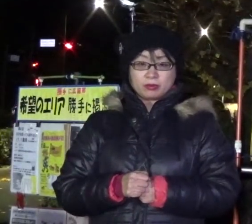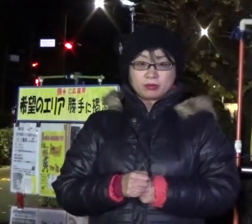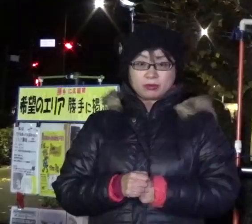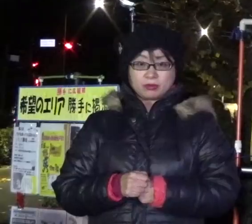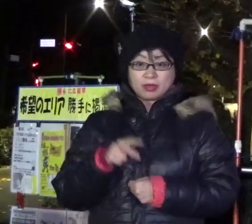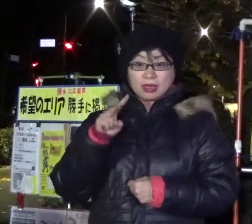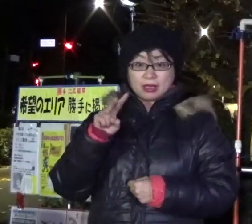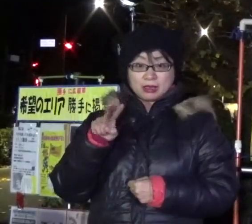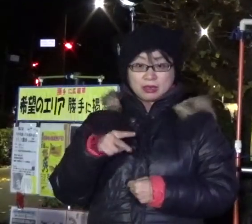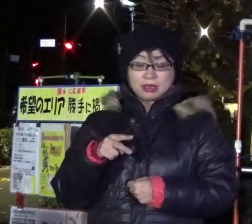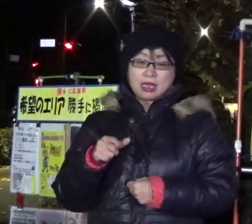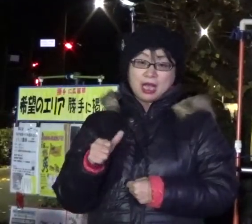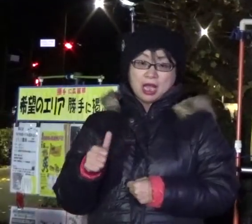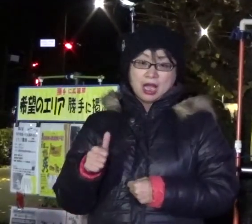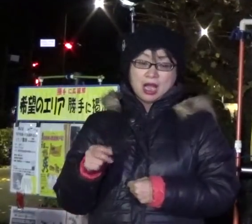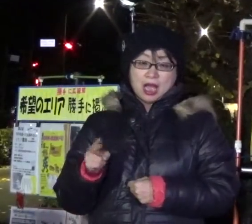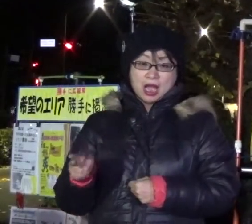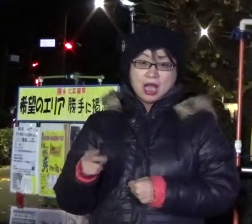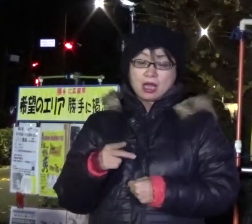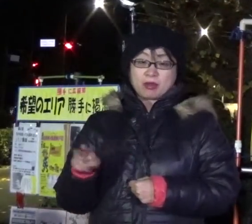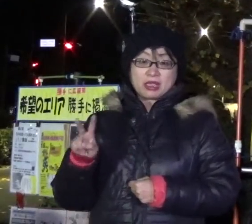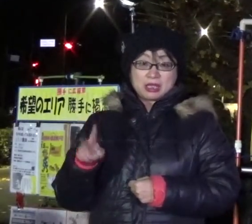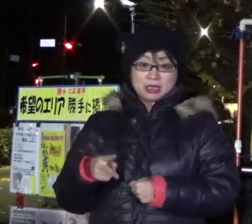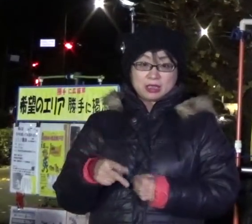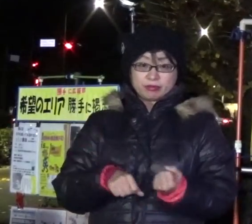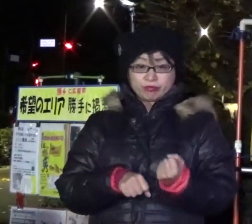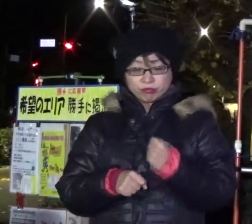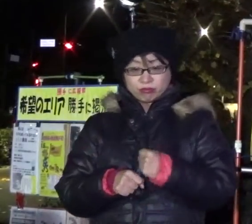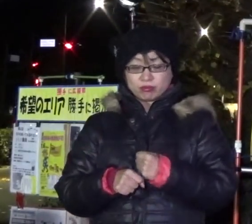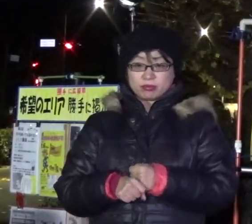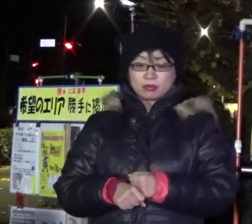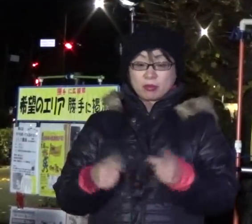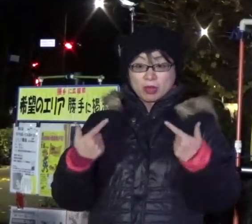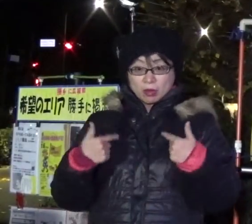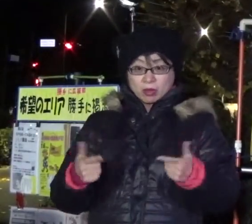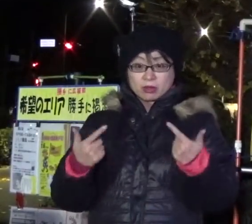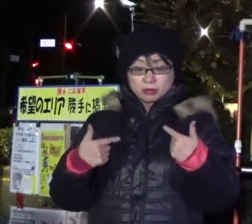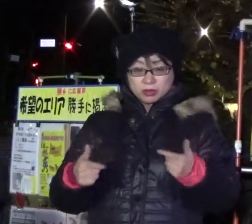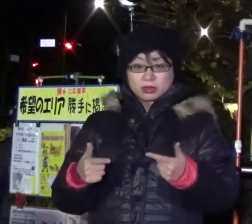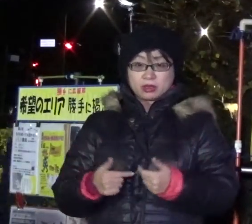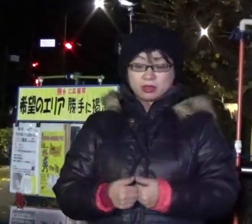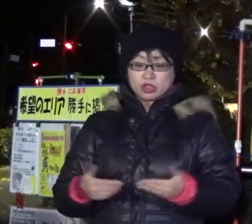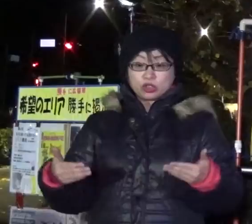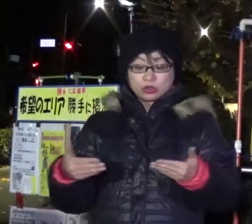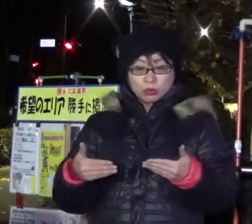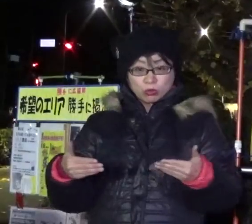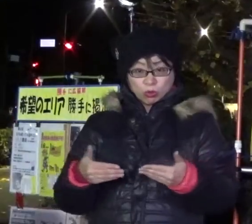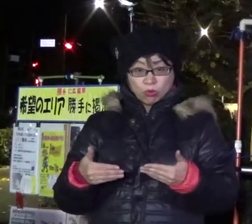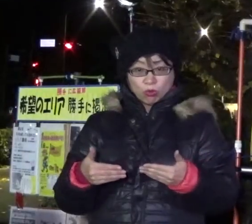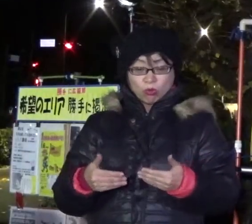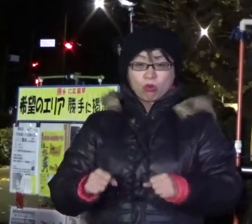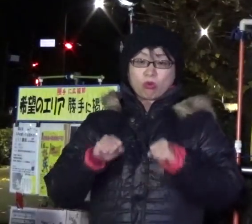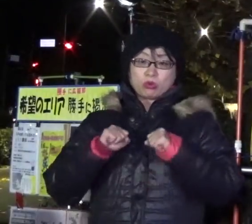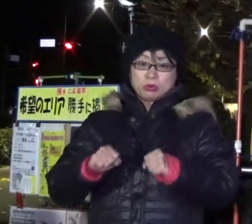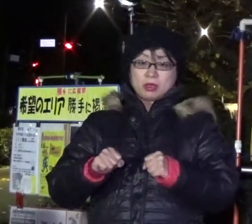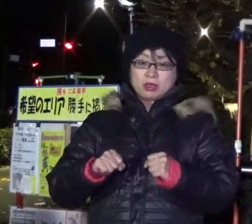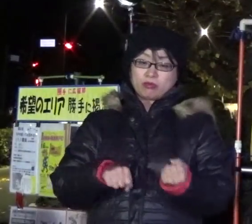リハビリをしまして、そして今はなんと毎日毎日出勤して働い